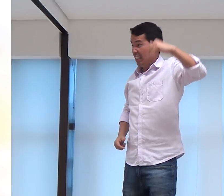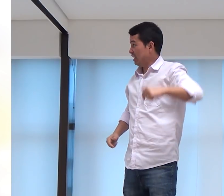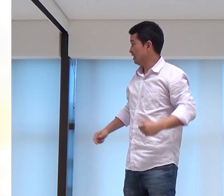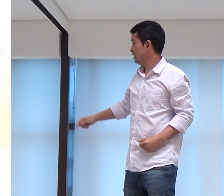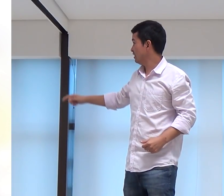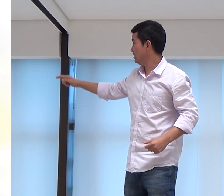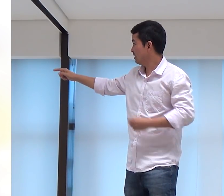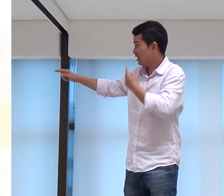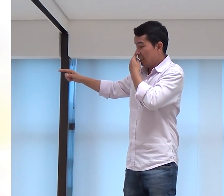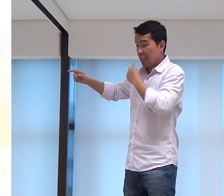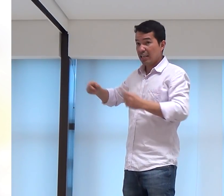7.